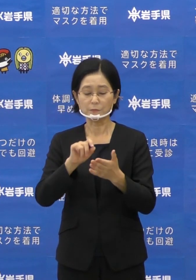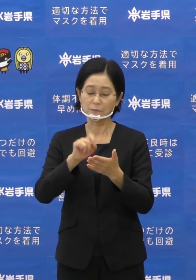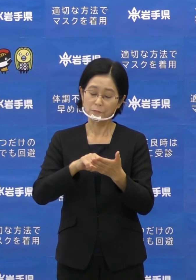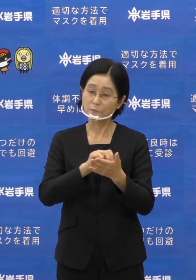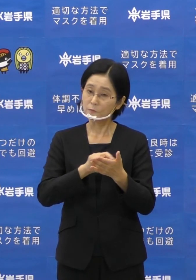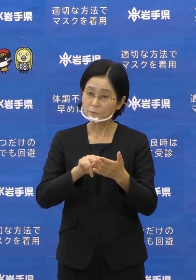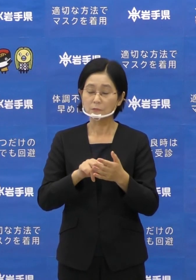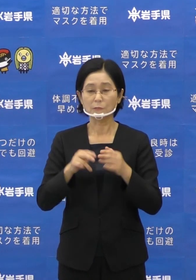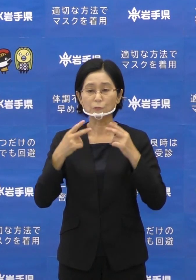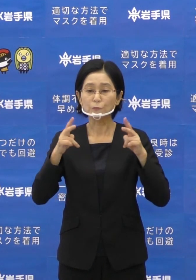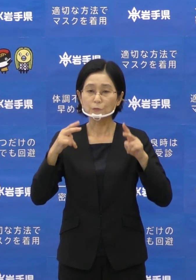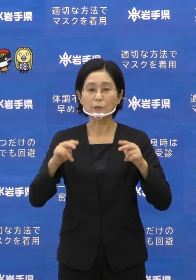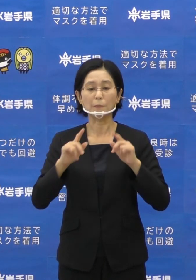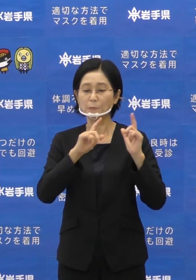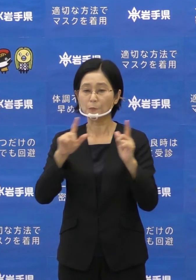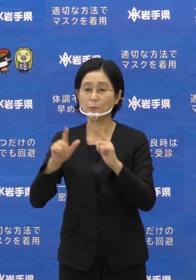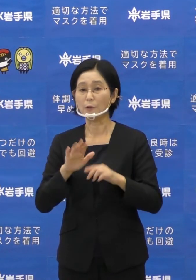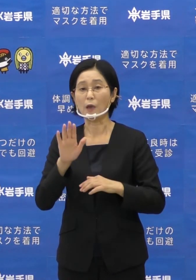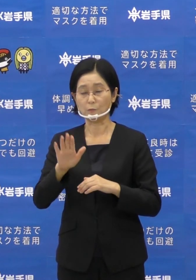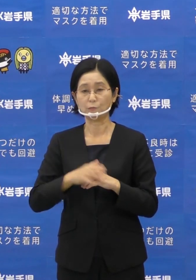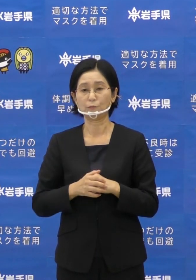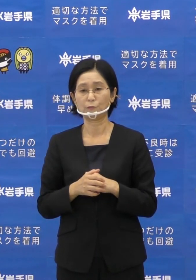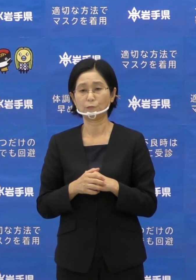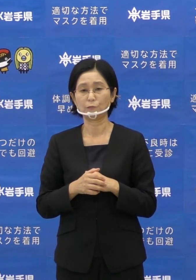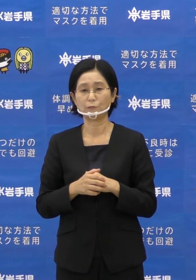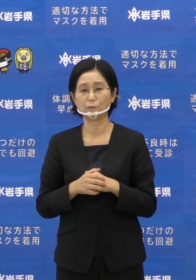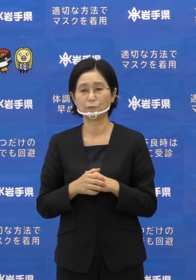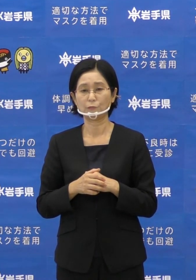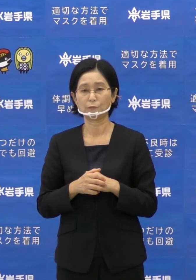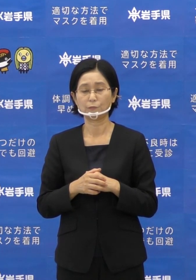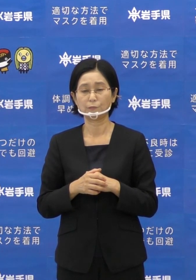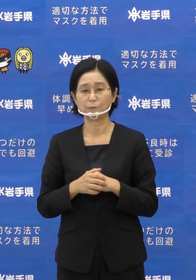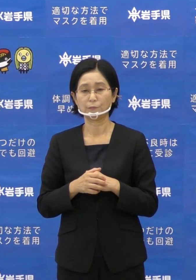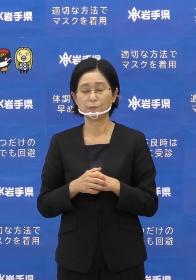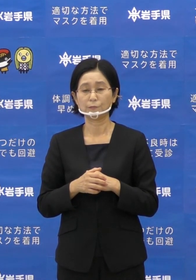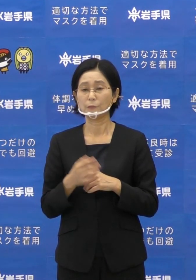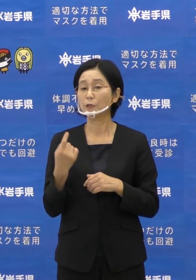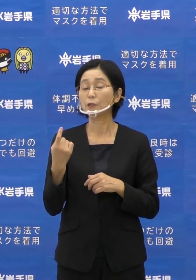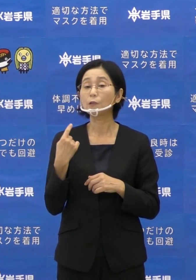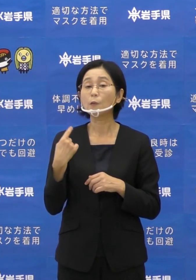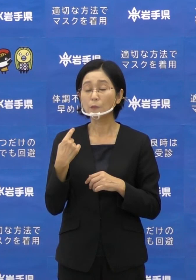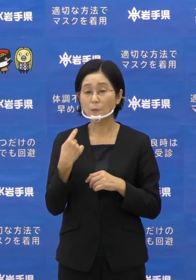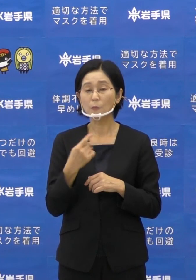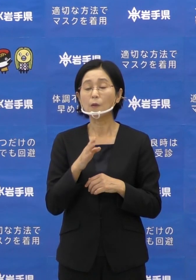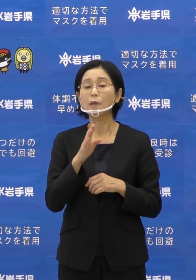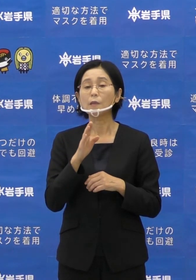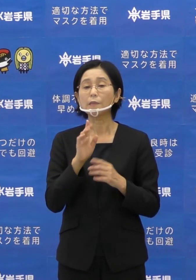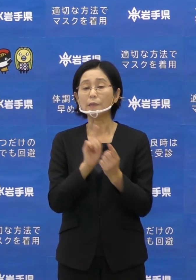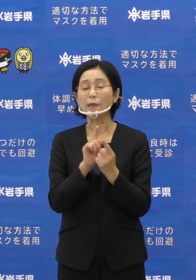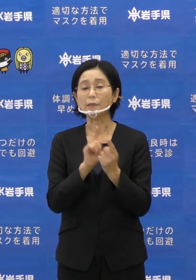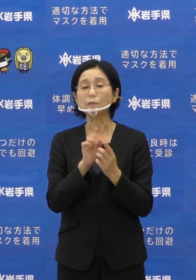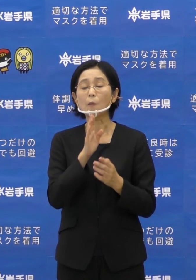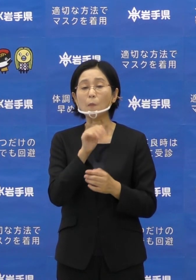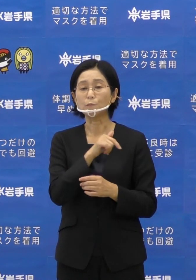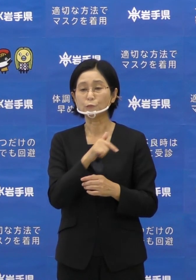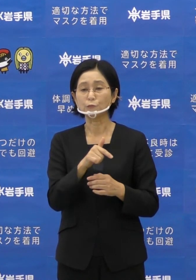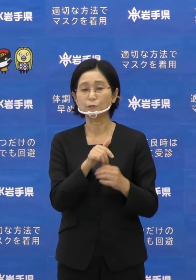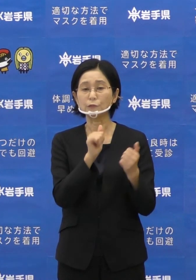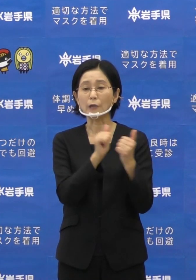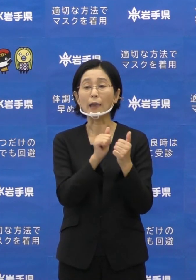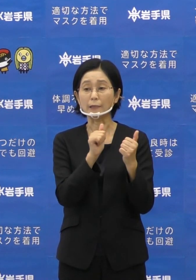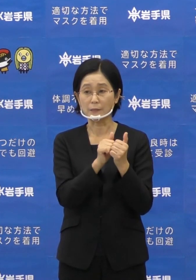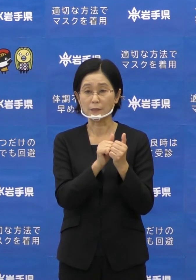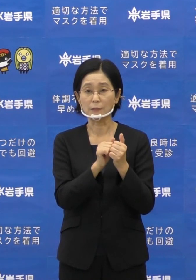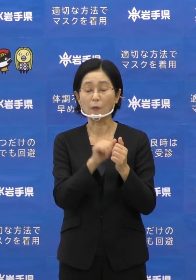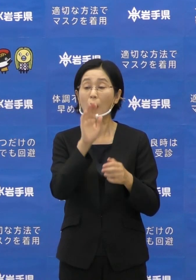られますけれども、ジャーナリスティックな表現としては昨日の県の対策本部委員会議で国への要請を決めた